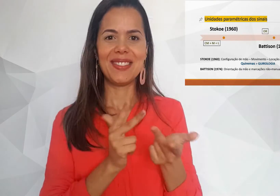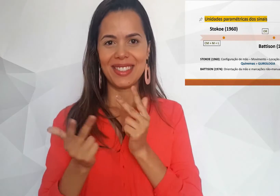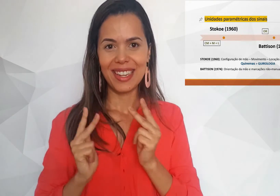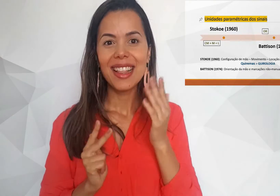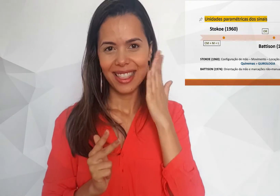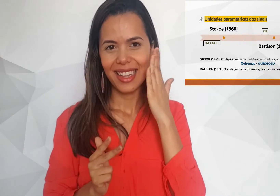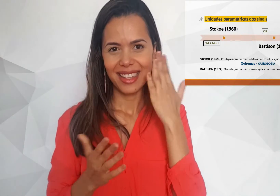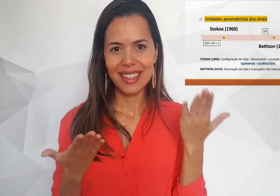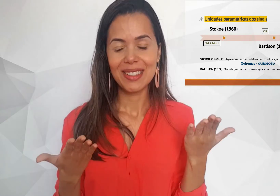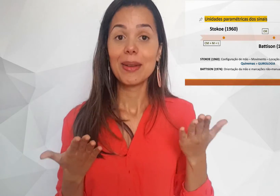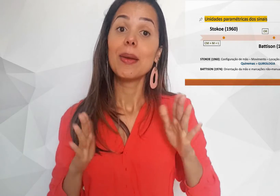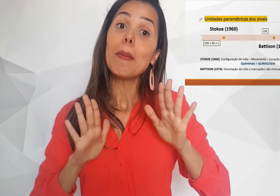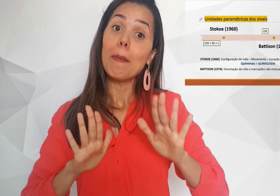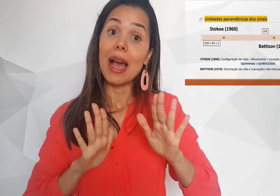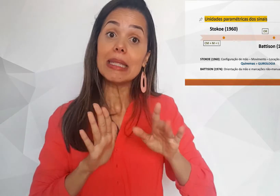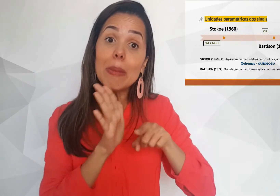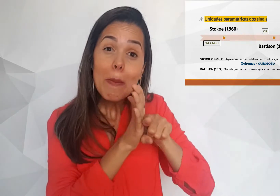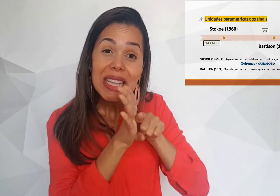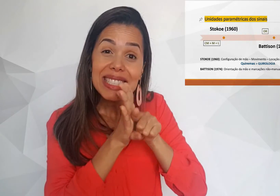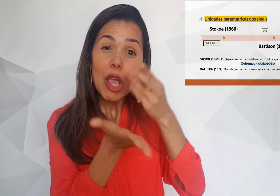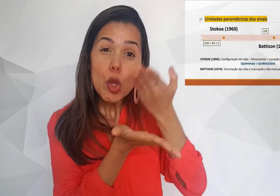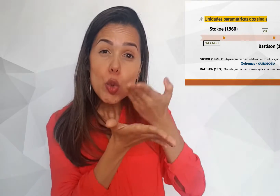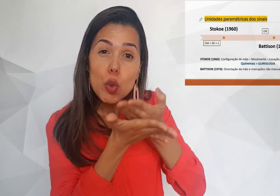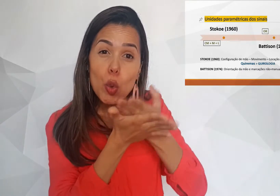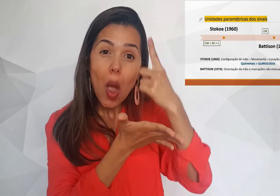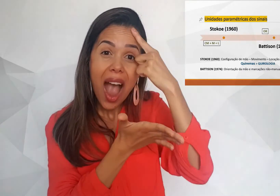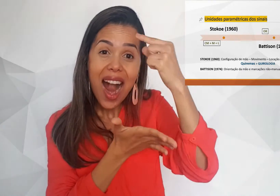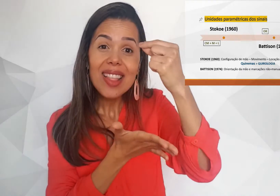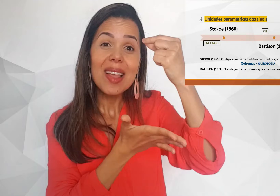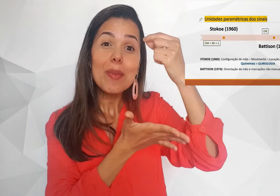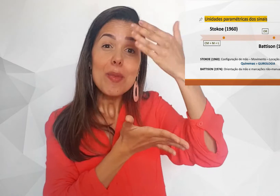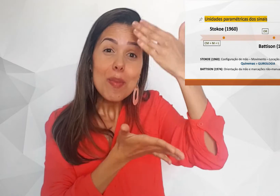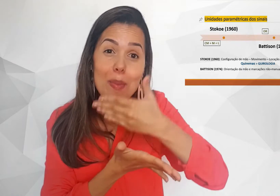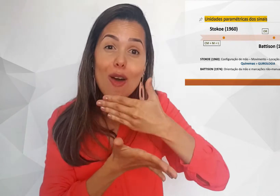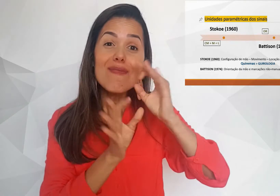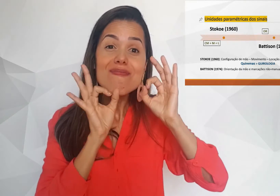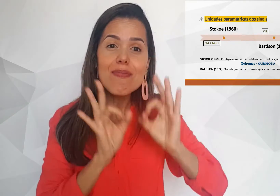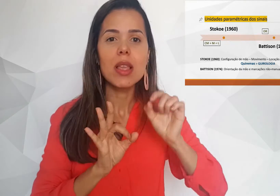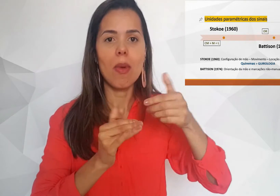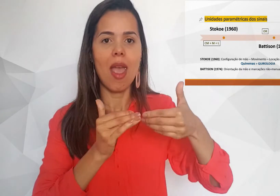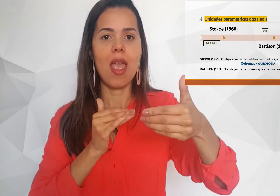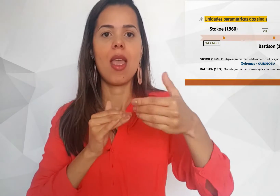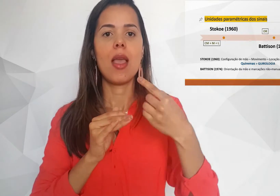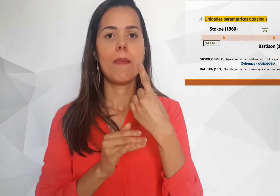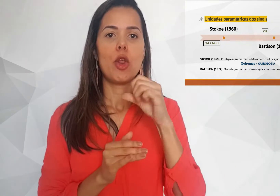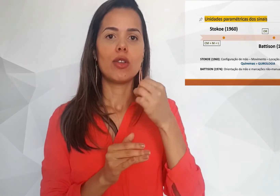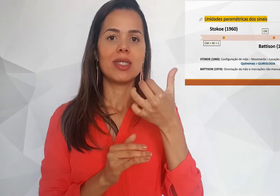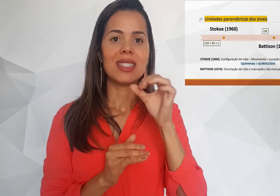típicas desses contextos, tá? Mas a gente só tem um estudo sistemático a partir do Stockwell, né? Então, por isso esse